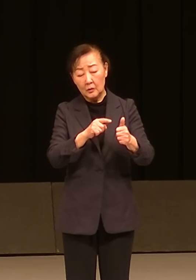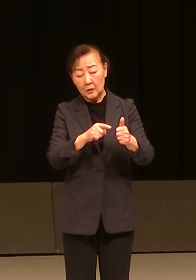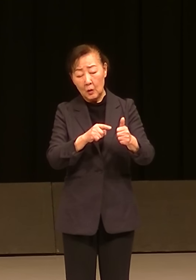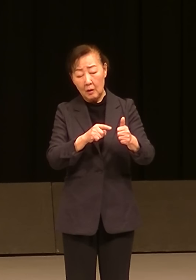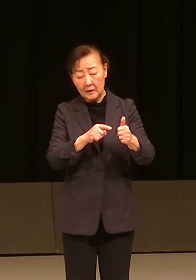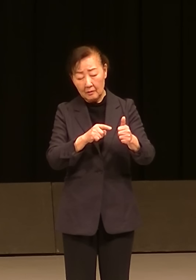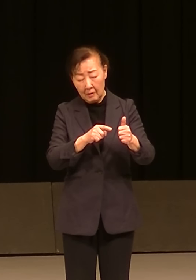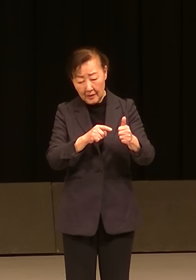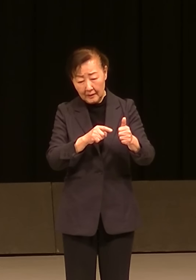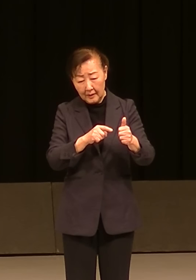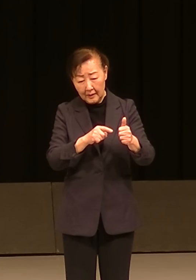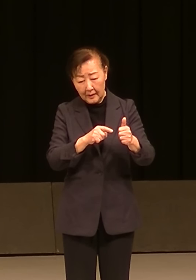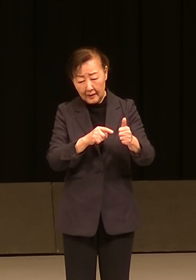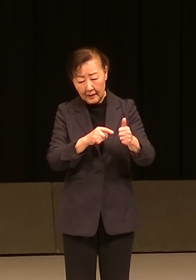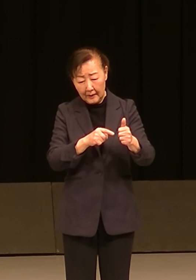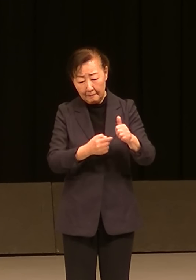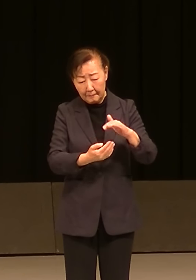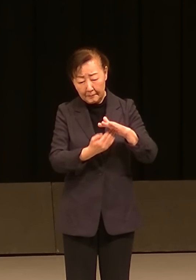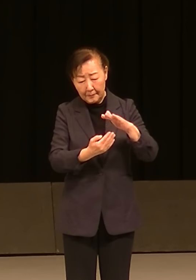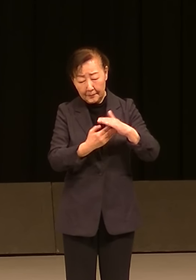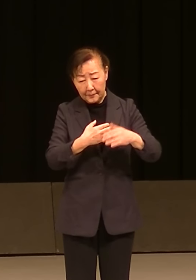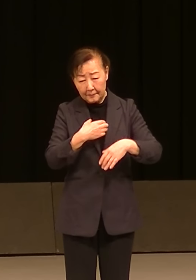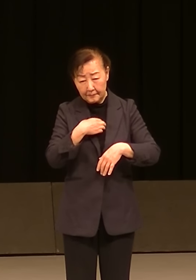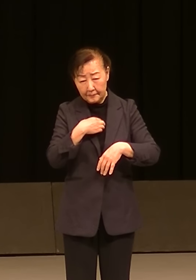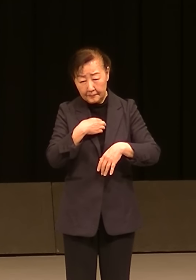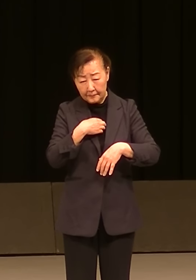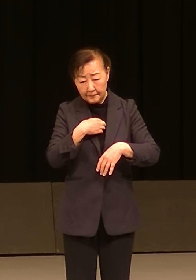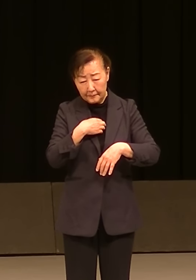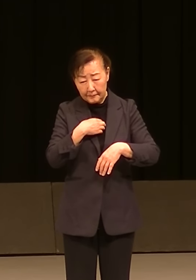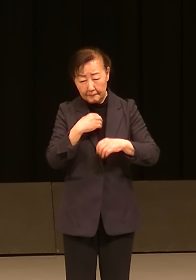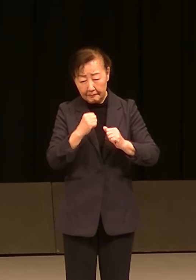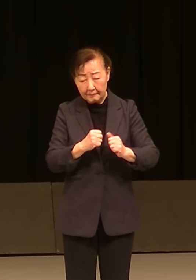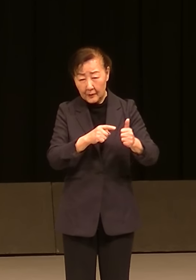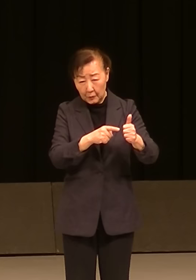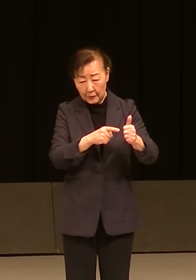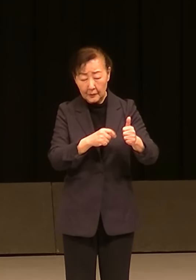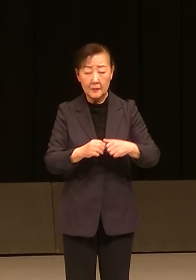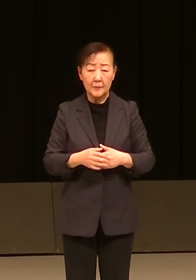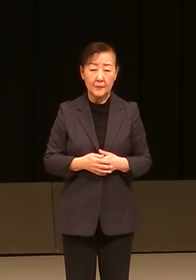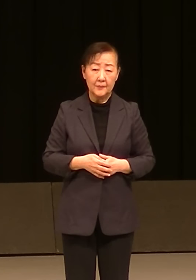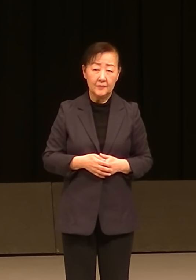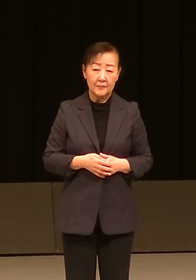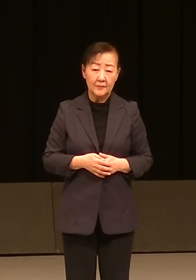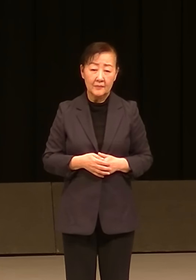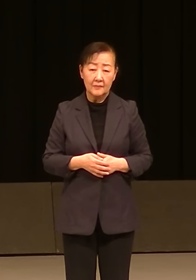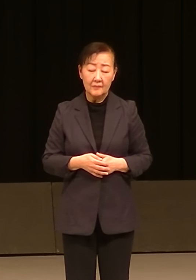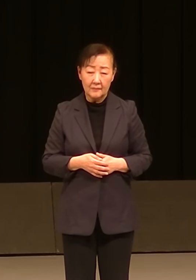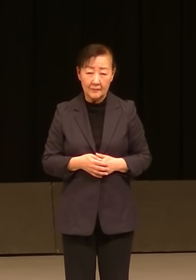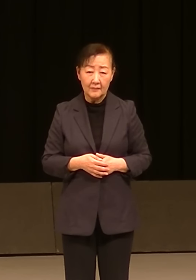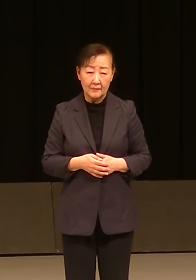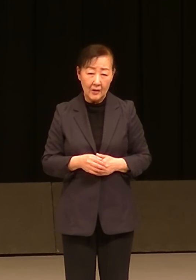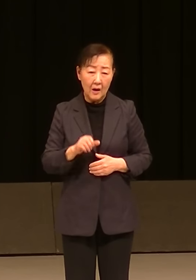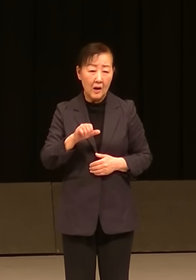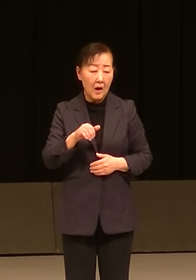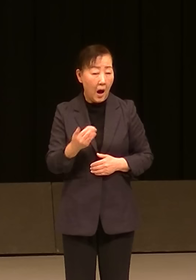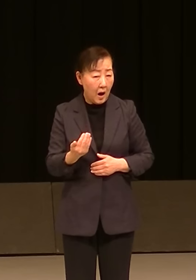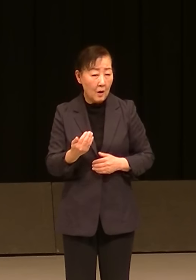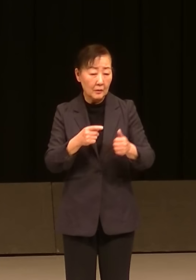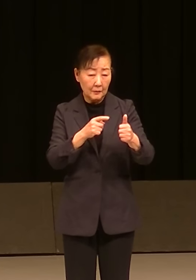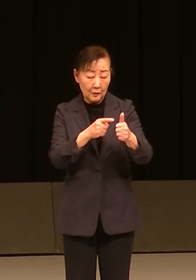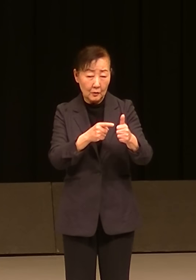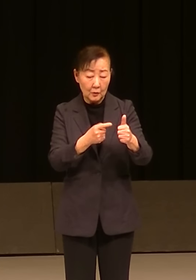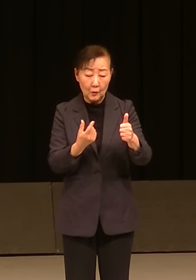て、まあ危険な存在であるというふうに思います。で、まあ、アフナドミクス男もそのまま生